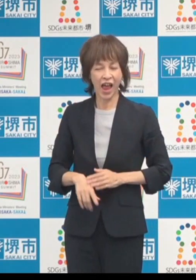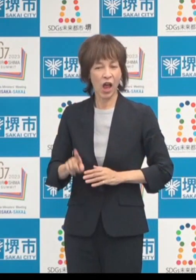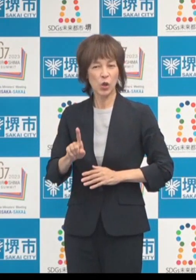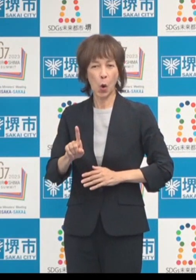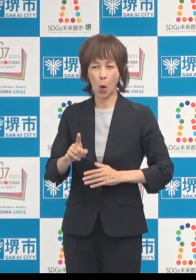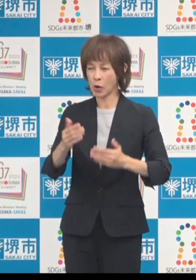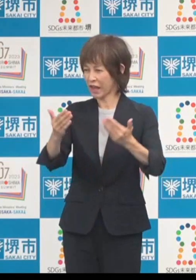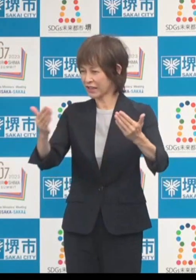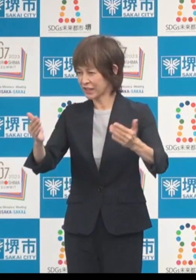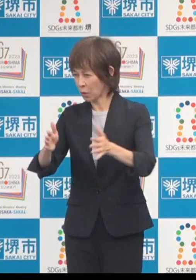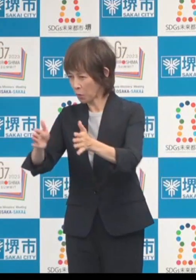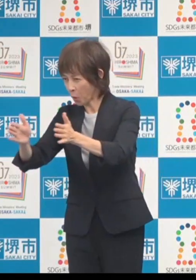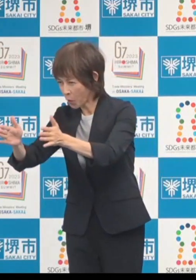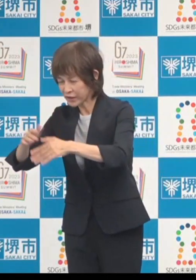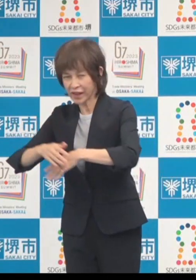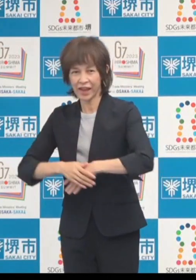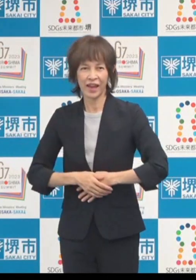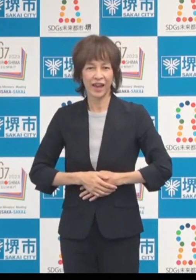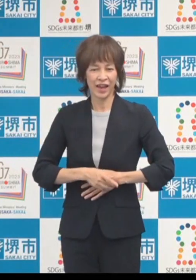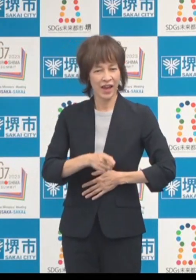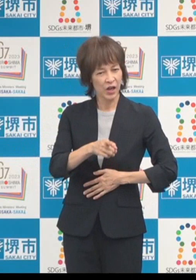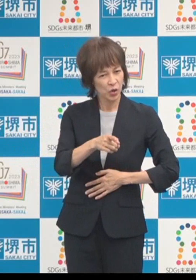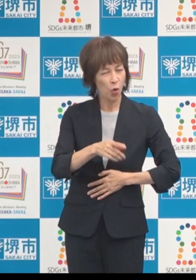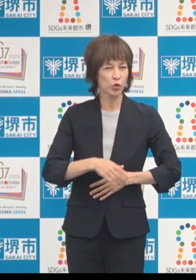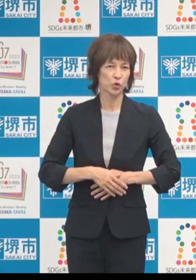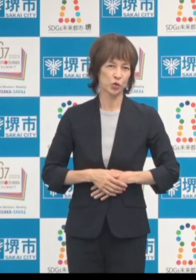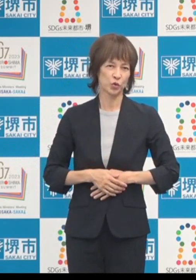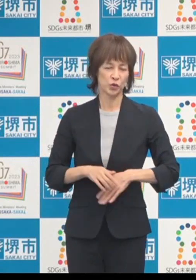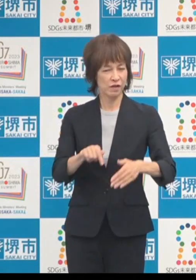示を置いてどういう